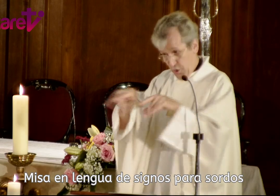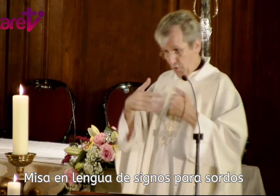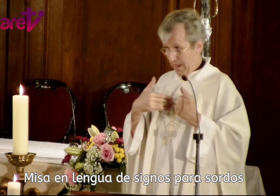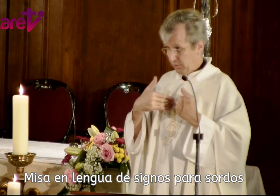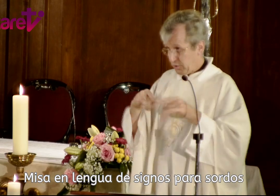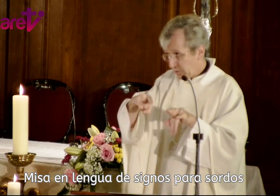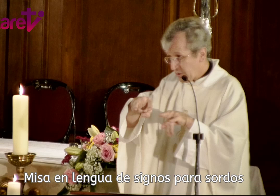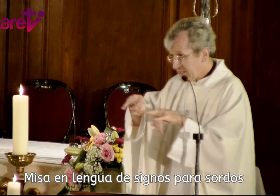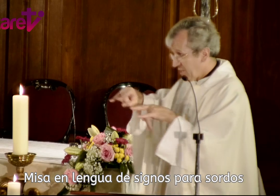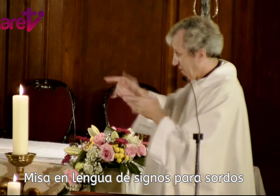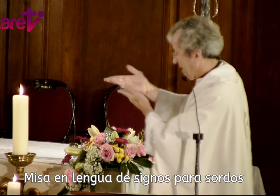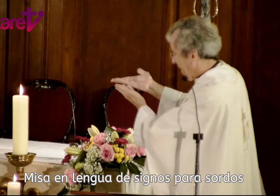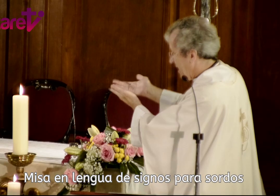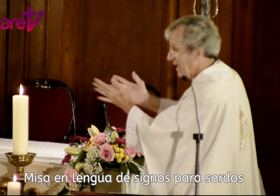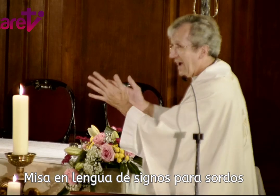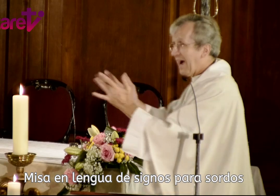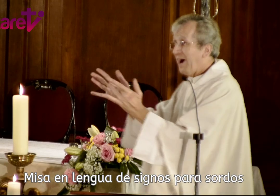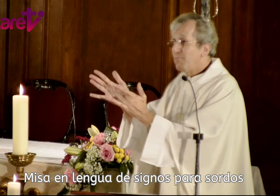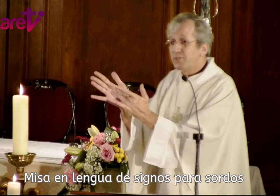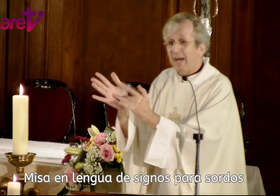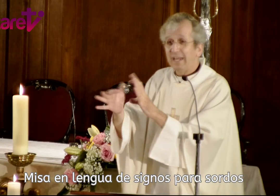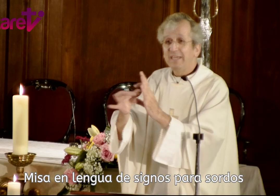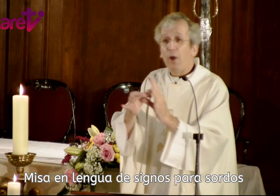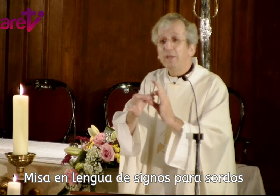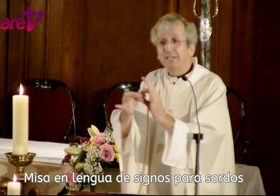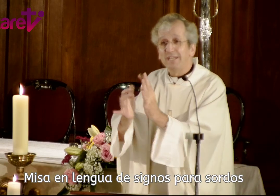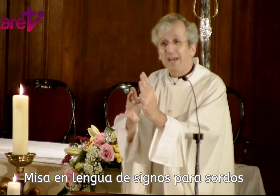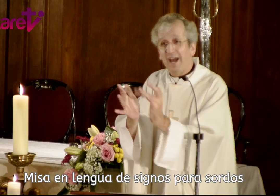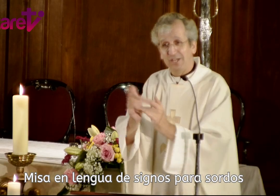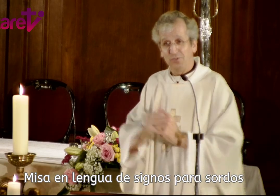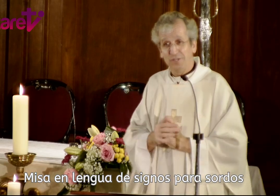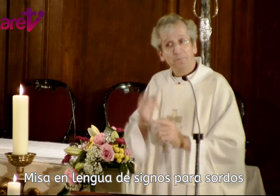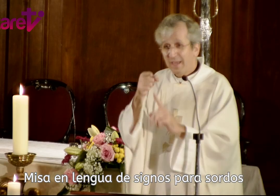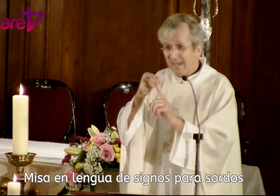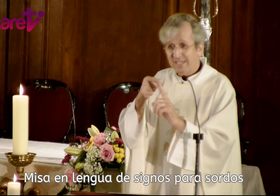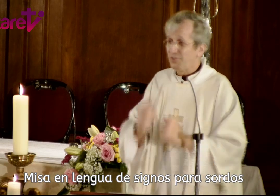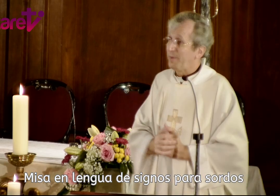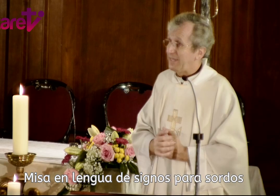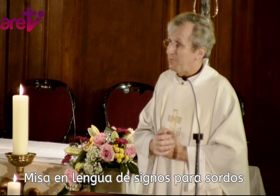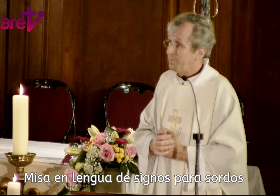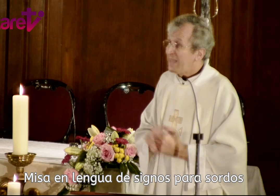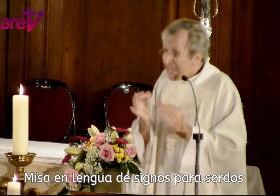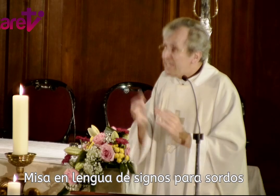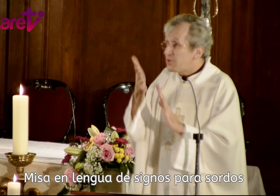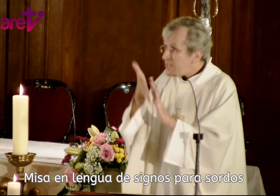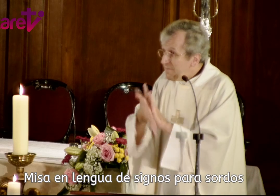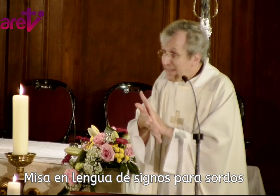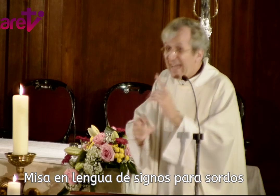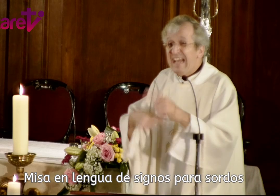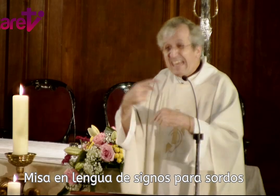a nosotros, sino que atrae a buscar y a unirse a Jesús. Ese es el objetivo. Y esto significa que